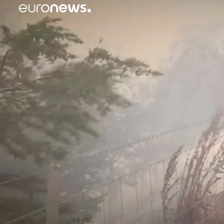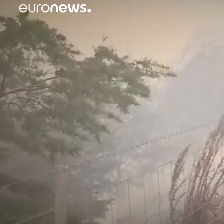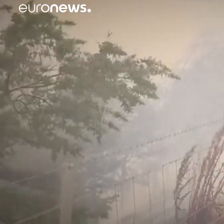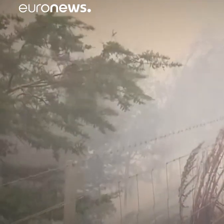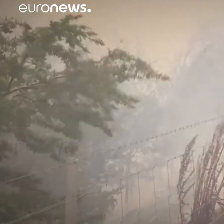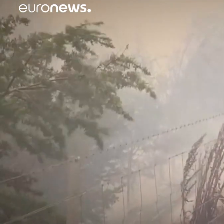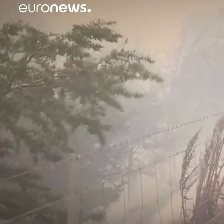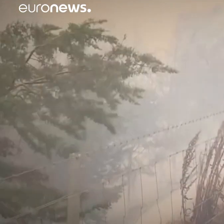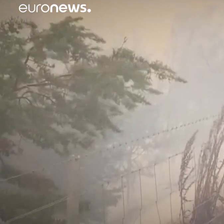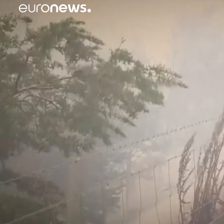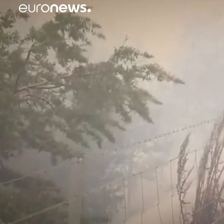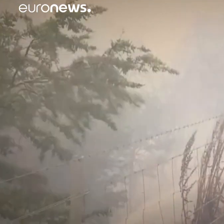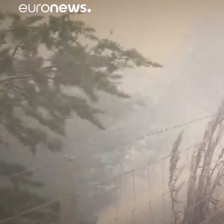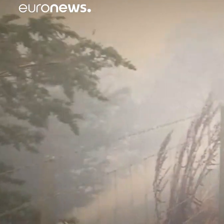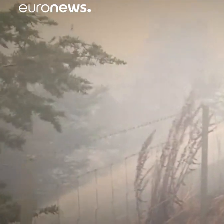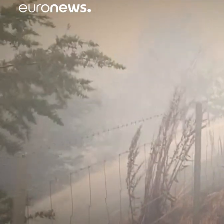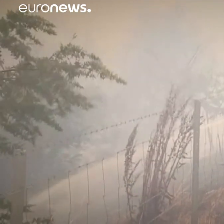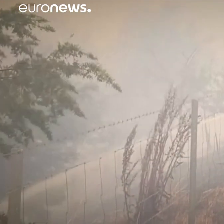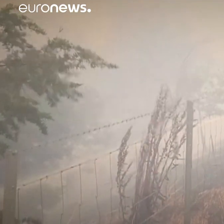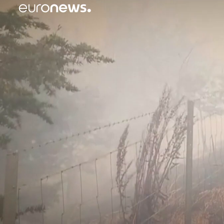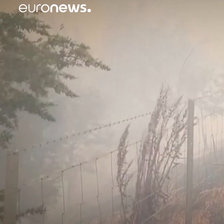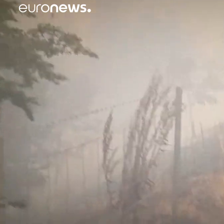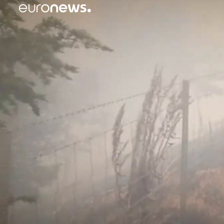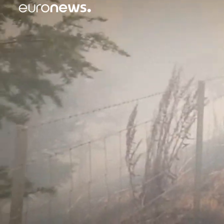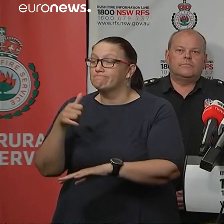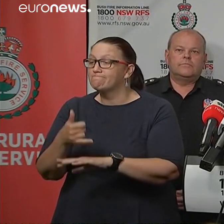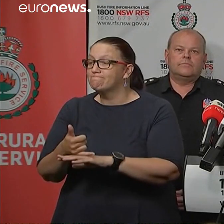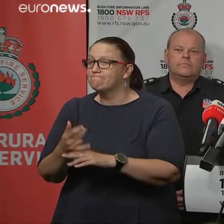rund 100 Kilometer südlich der Hauptstadt Canberra.